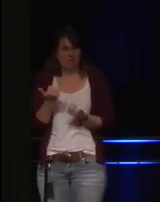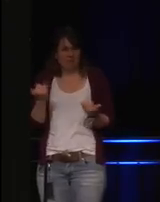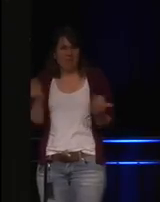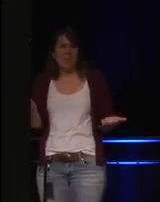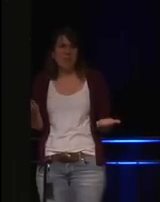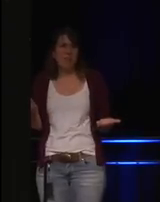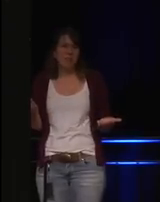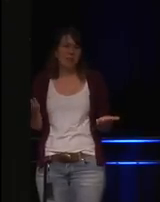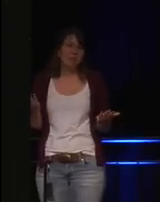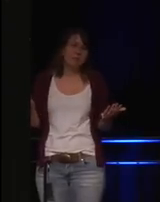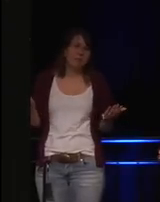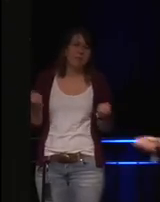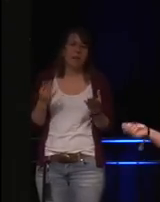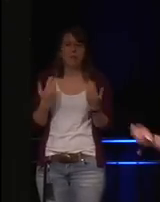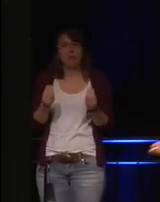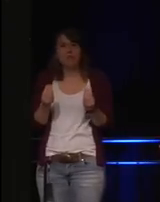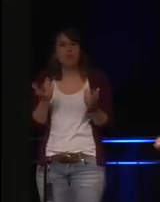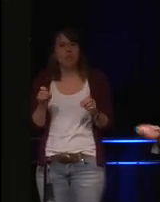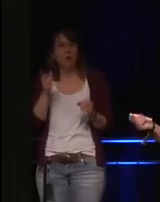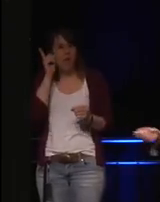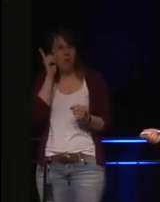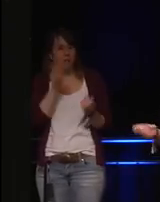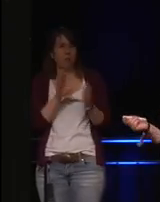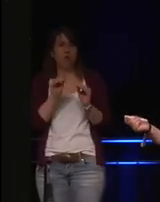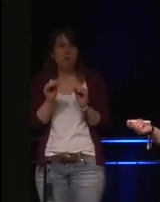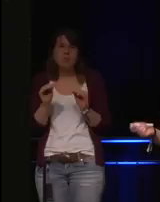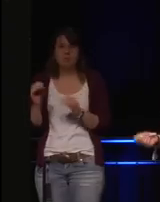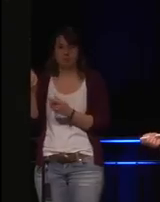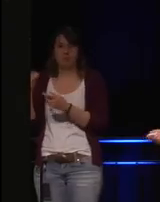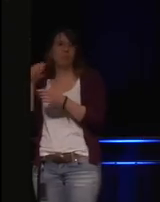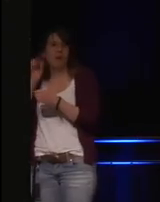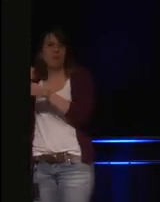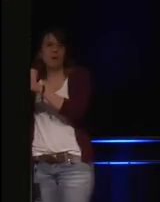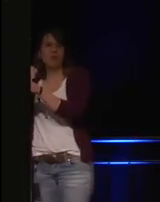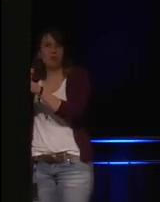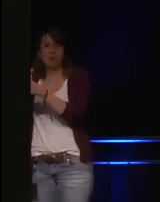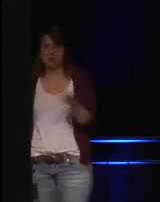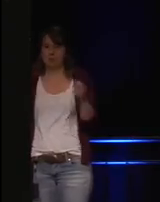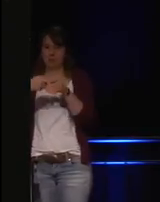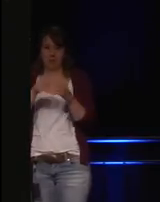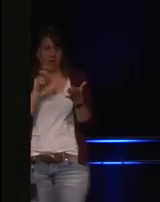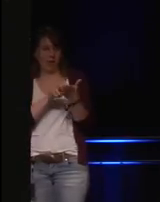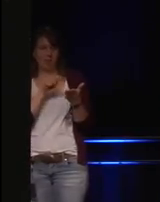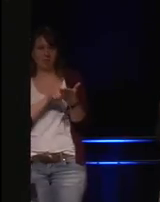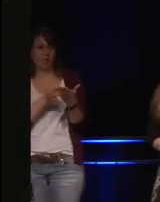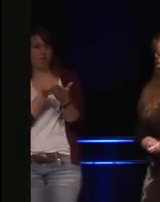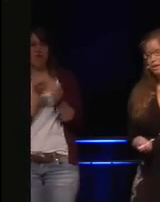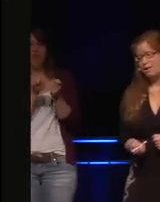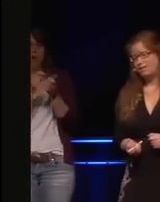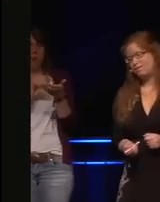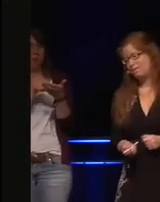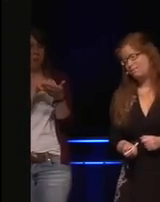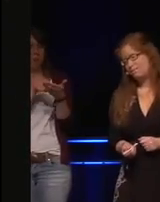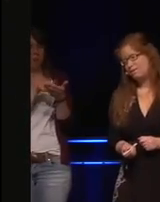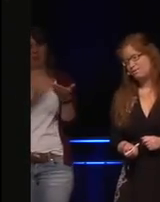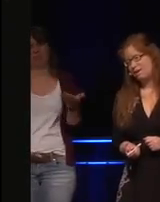No se convierte en inteligente cuando la enciendes con una aplicación. ¿Qué es lo inteligente de eso? Solo puedes tocar, es